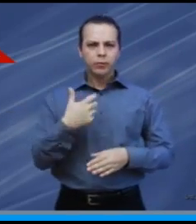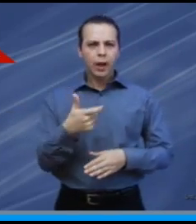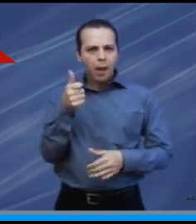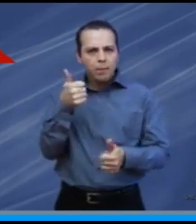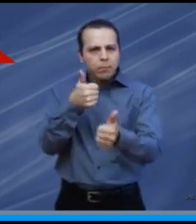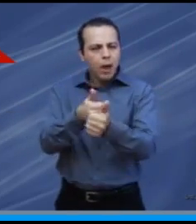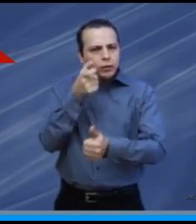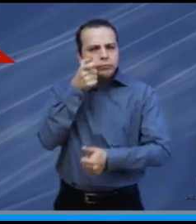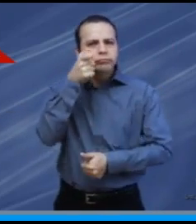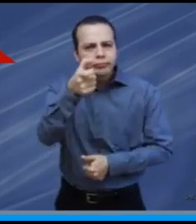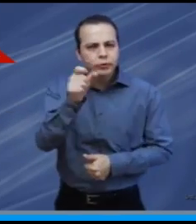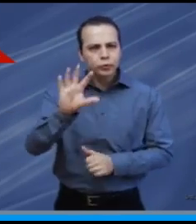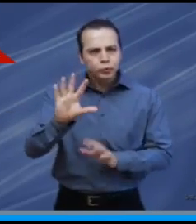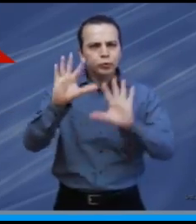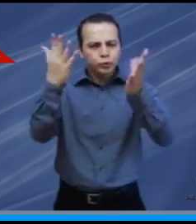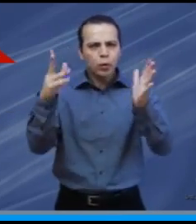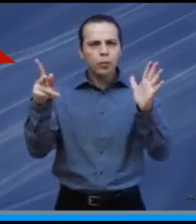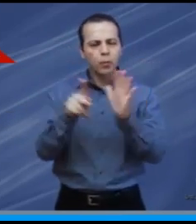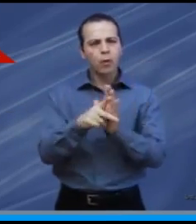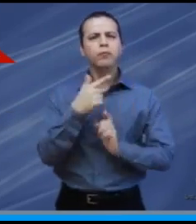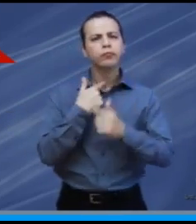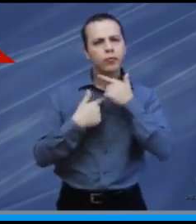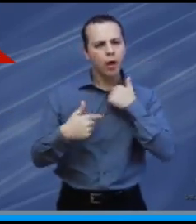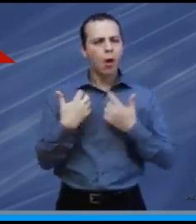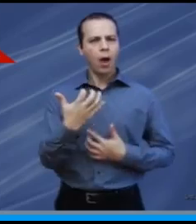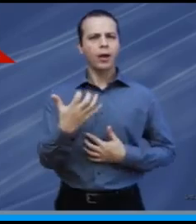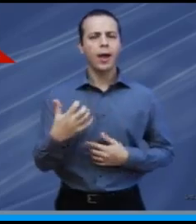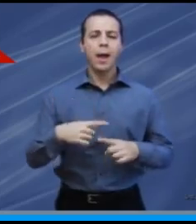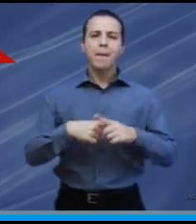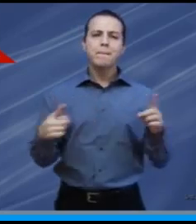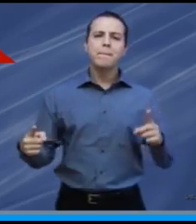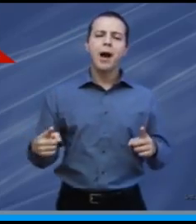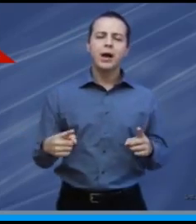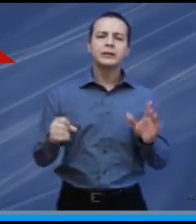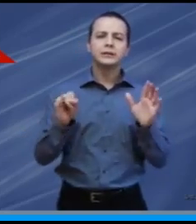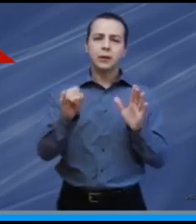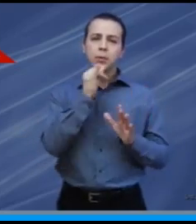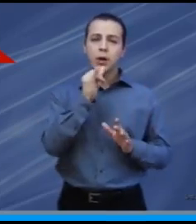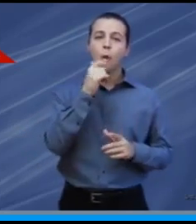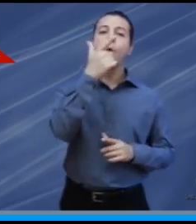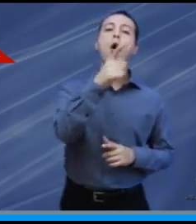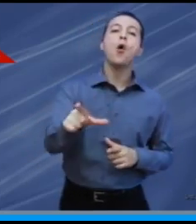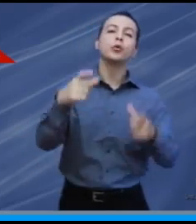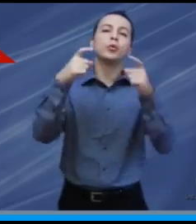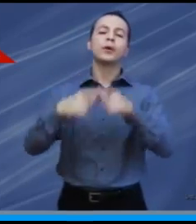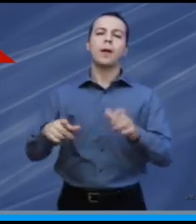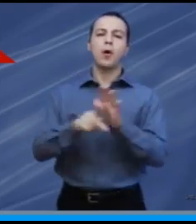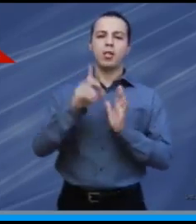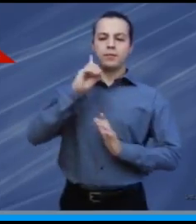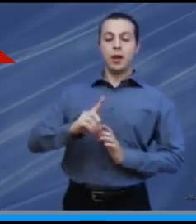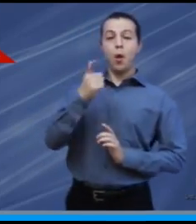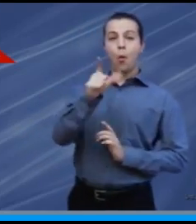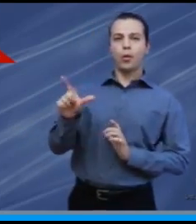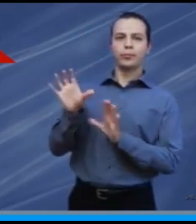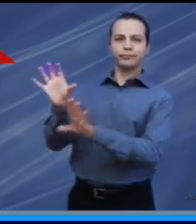eles não queriam que ela sentasse perto do palco, porque existe um local especial para cadeirantes e pessoas com